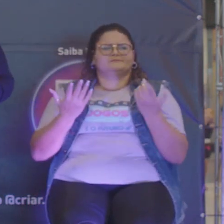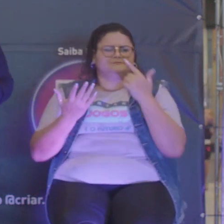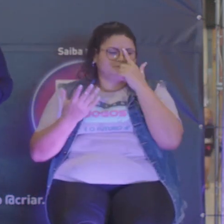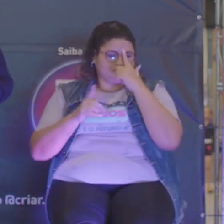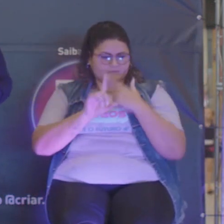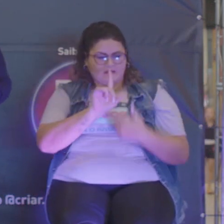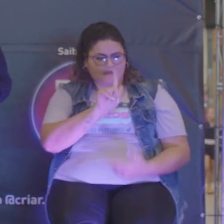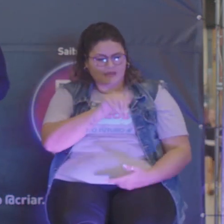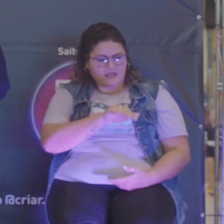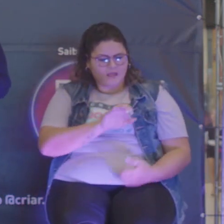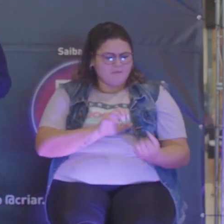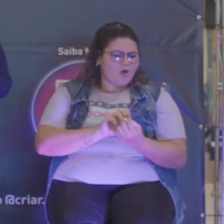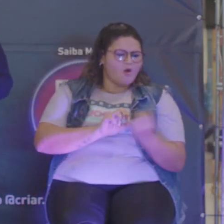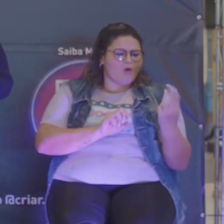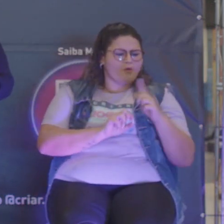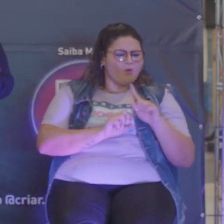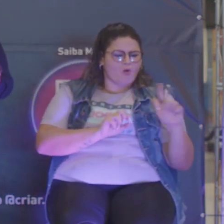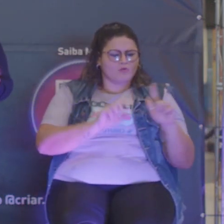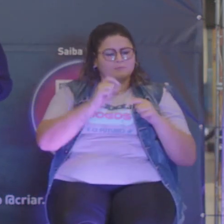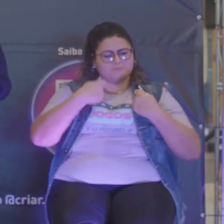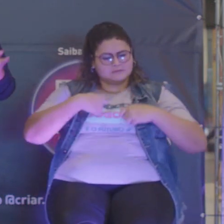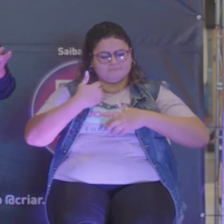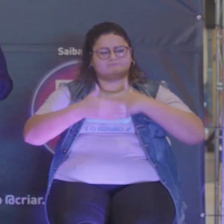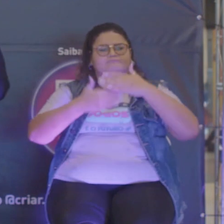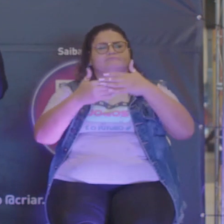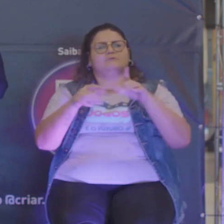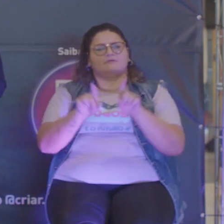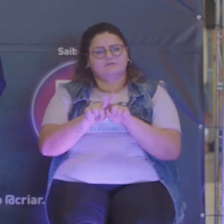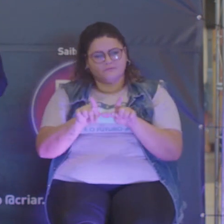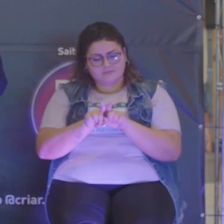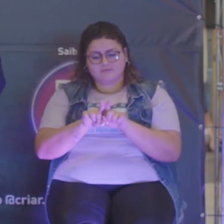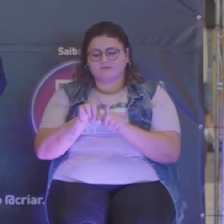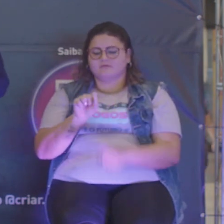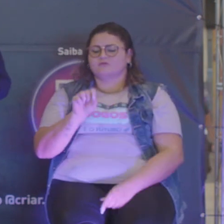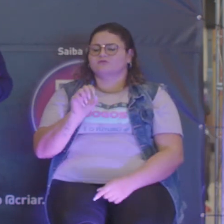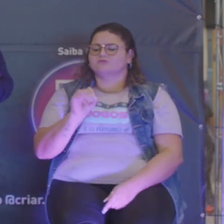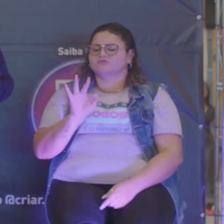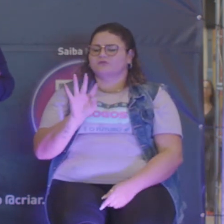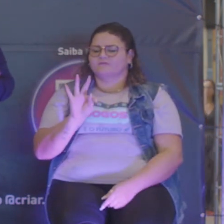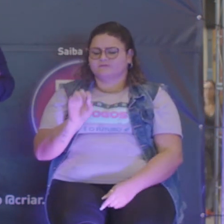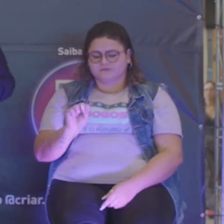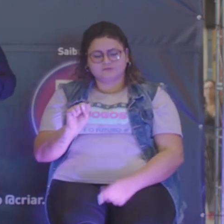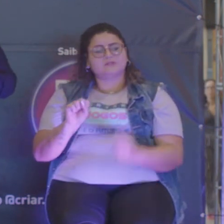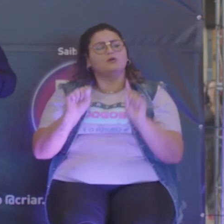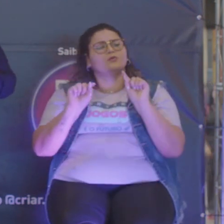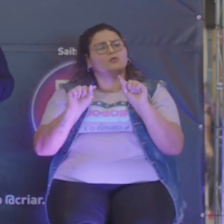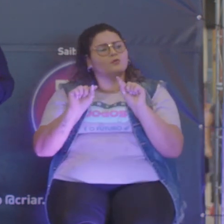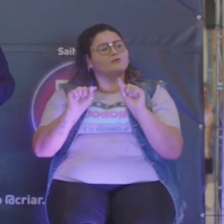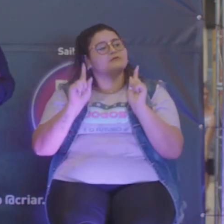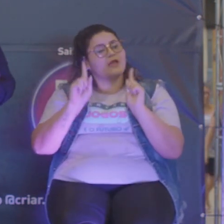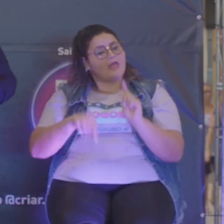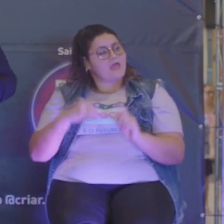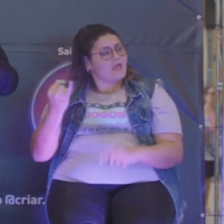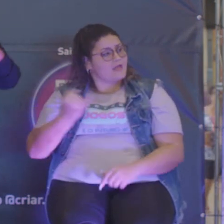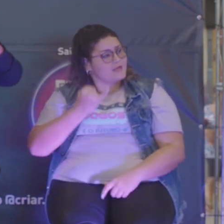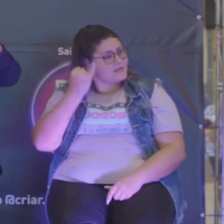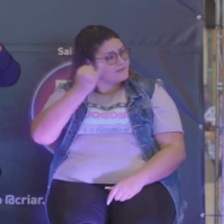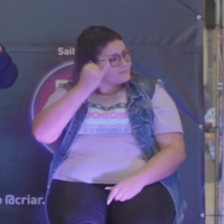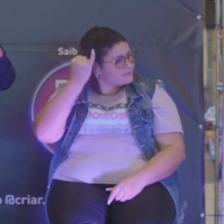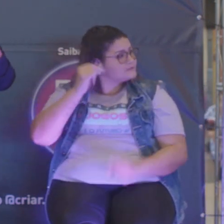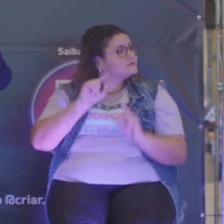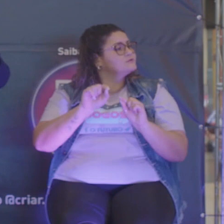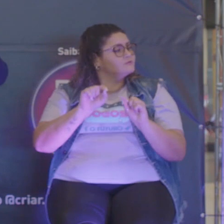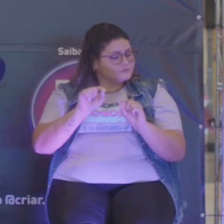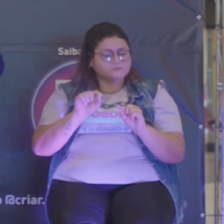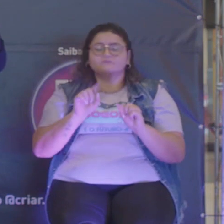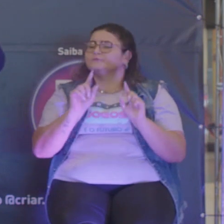gamer, você precisa ter esses desenvolvimentos, essas habilidades que a gente chama de soft skills, né? Sim. Então é super importante. Acho que vale também comentar, Mari, assim, o